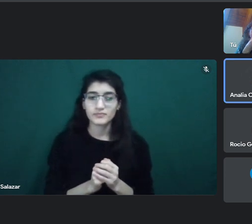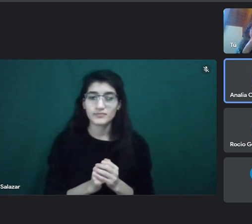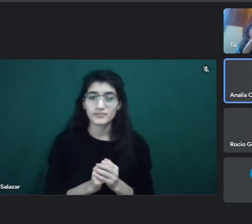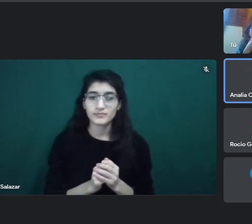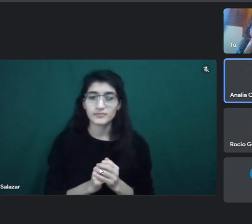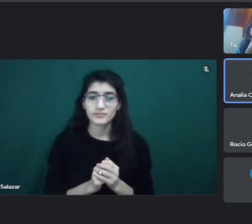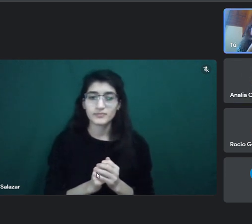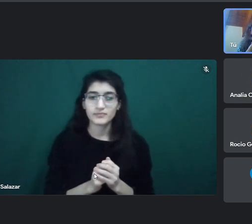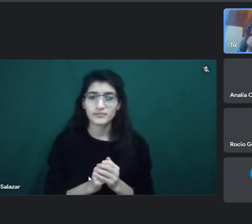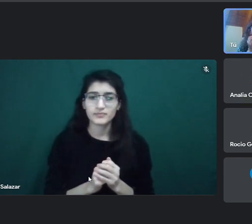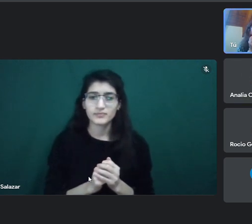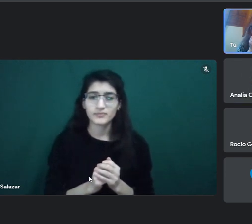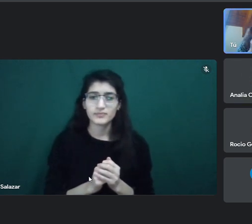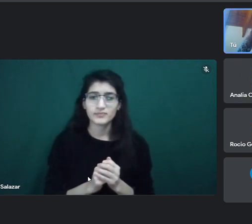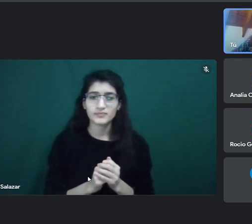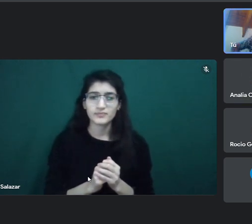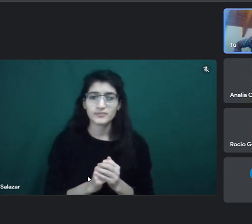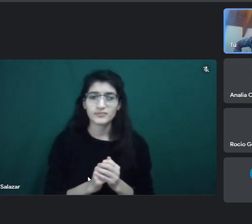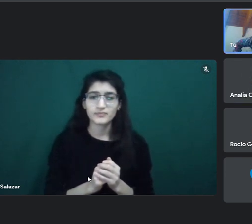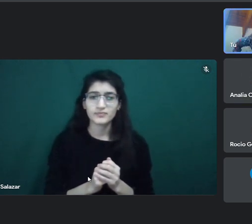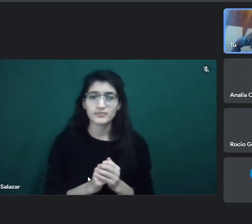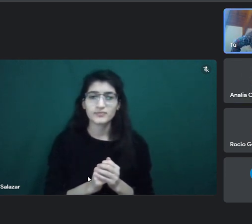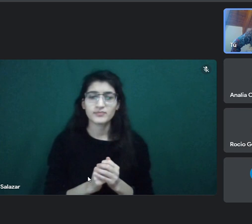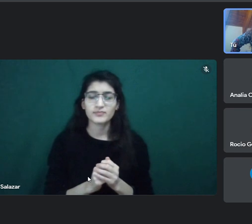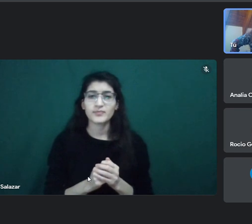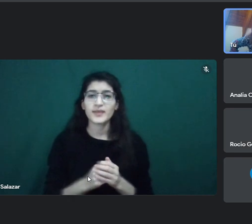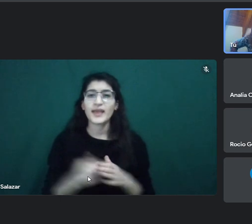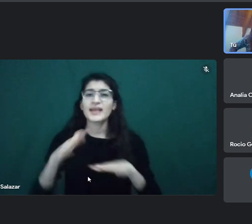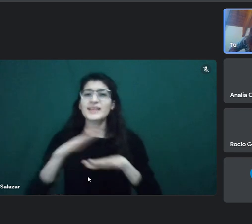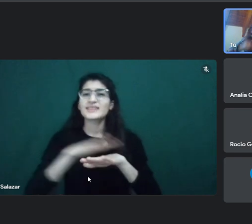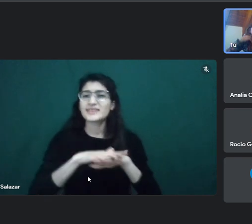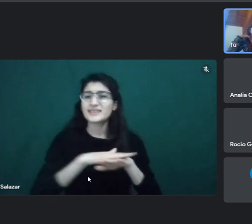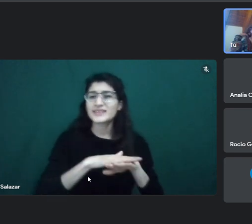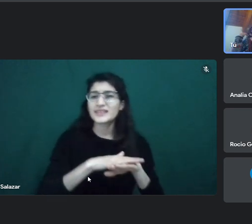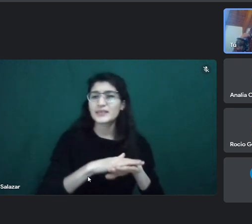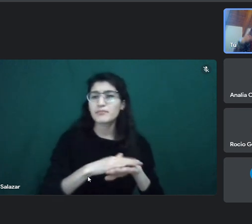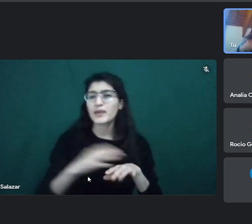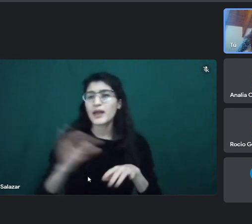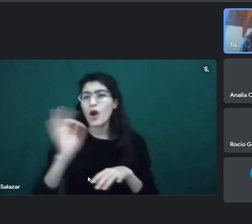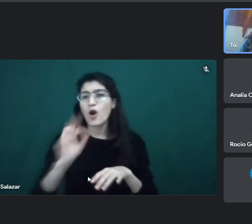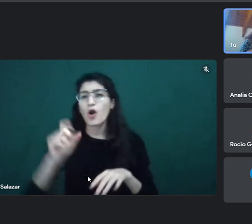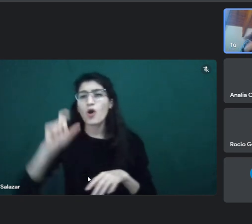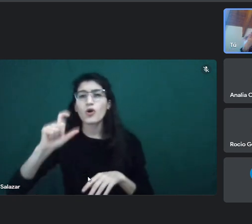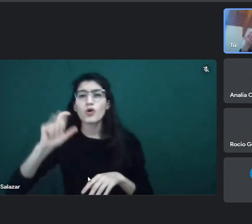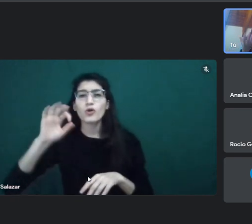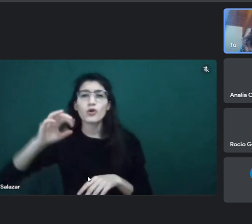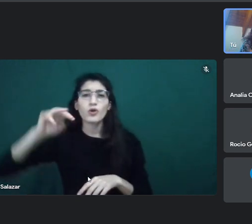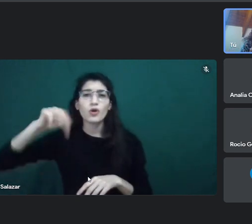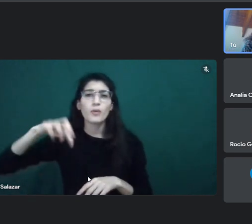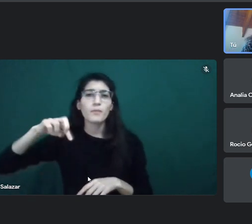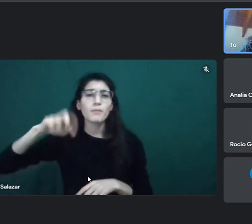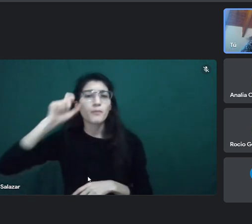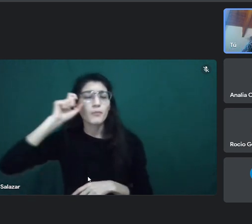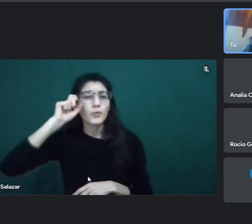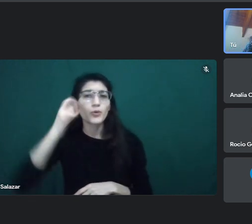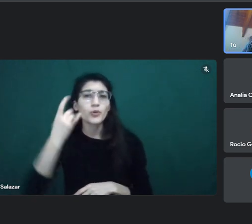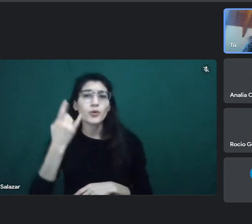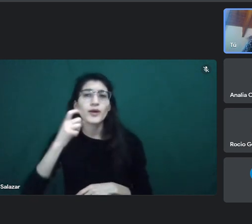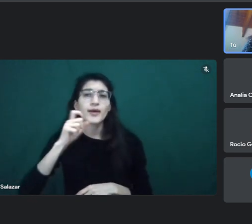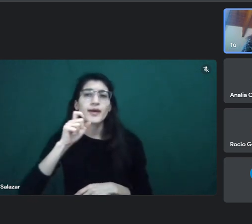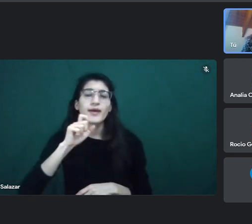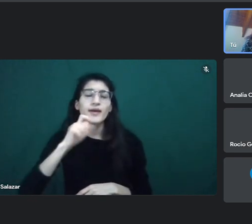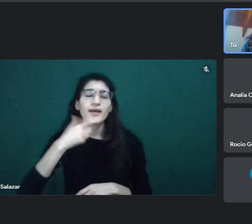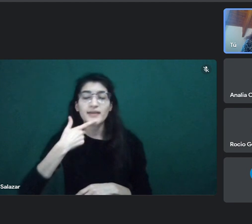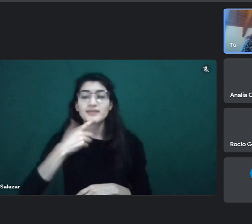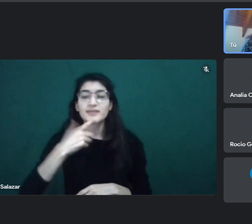¿Qué quería decir simple o compuesta? A ver, cuando empezamos a analizar las frases verbales. ¿Qué es una frase verbal simple? ¿Qué dijimos?